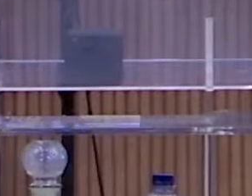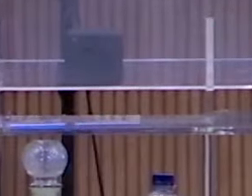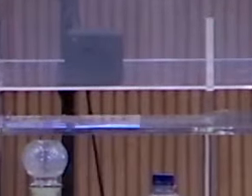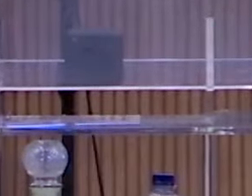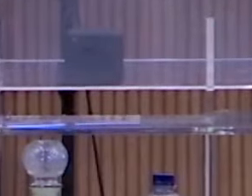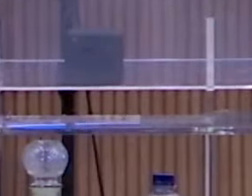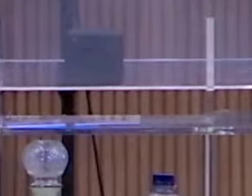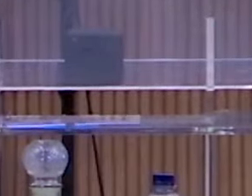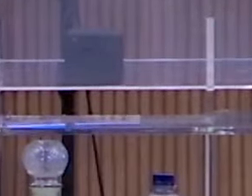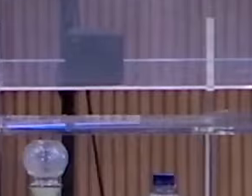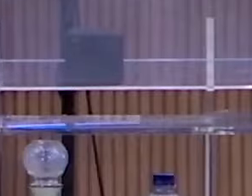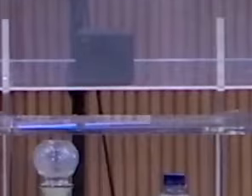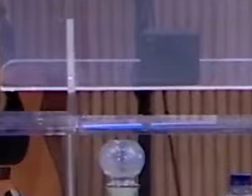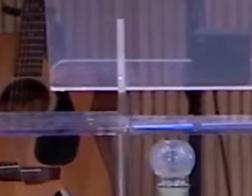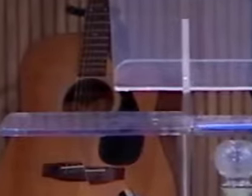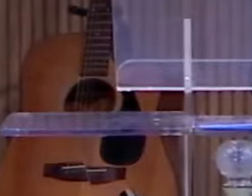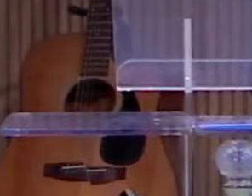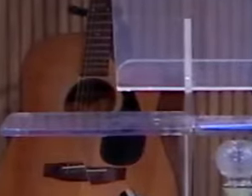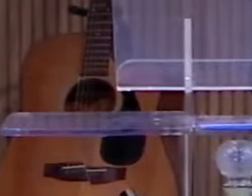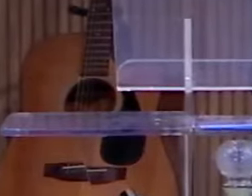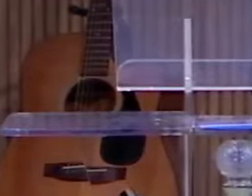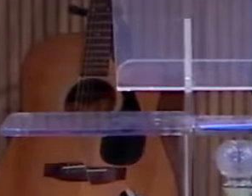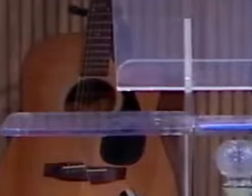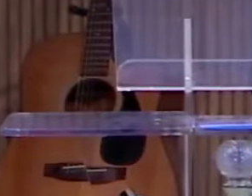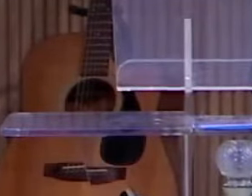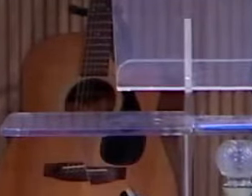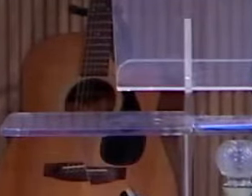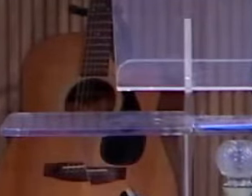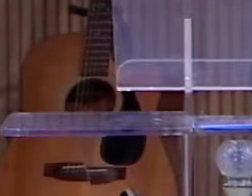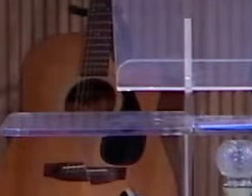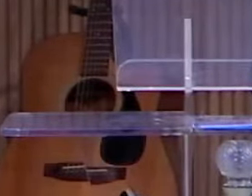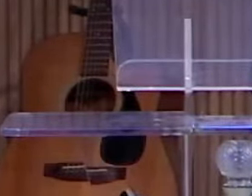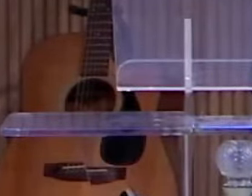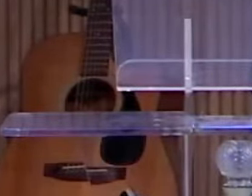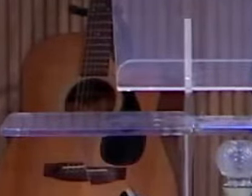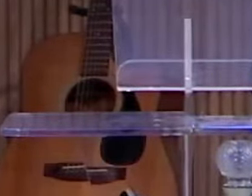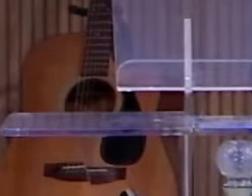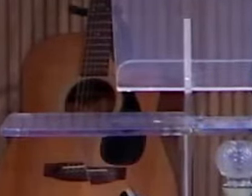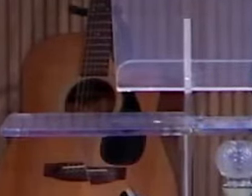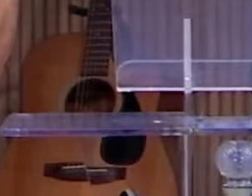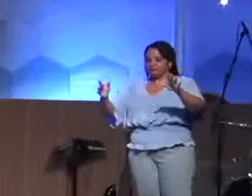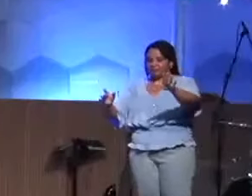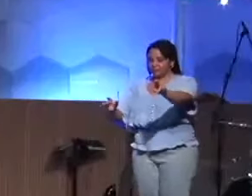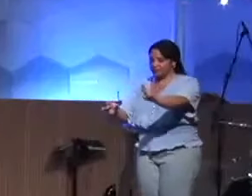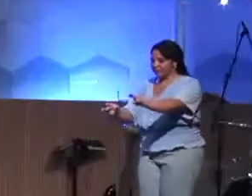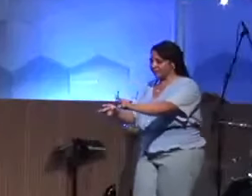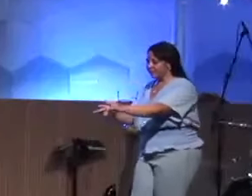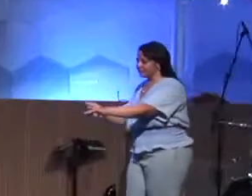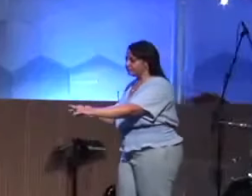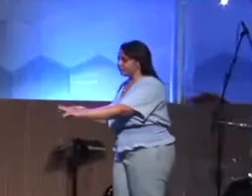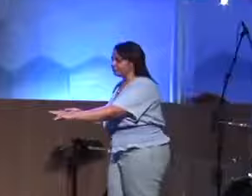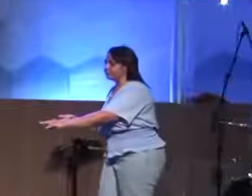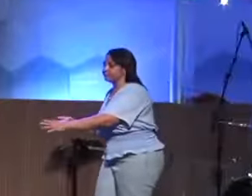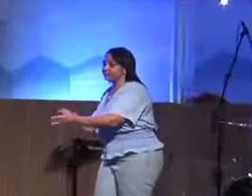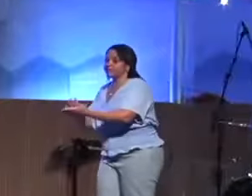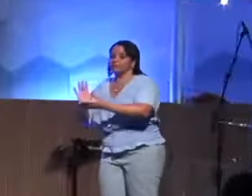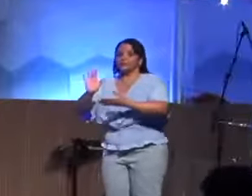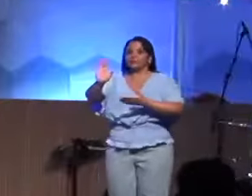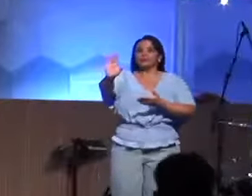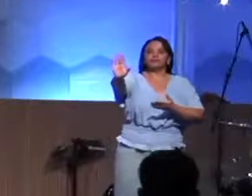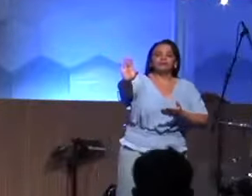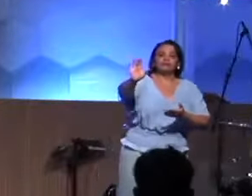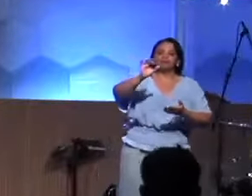administrar bem vamos ficar em pé eu quero orar por todos os que virão ao e aqueles que não virão quero orar para que